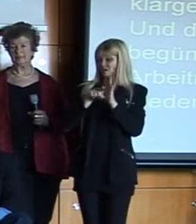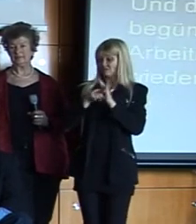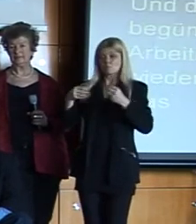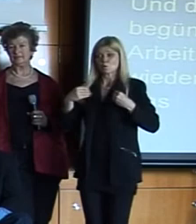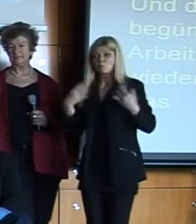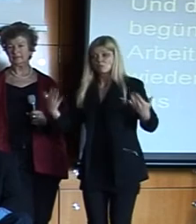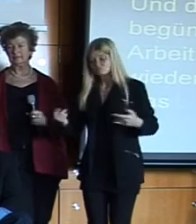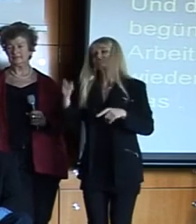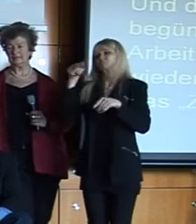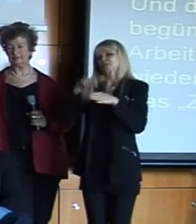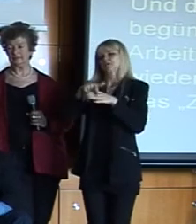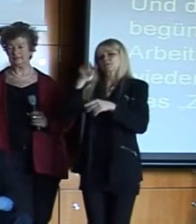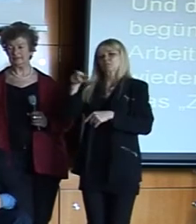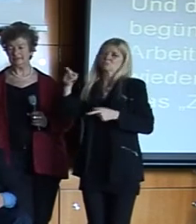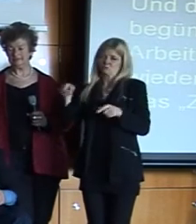Faktum.